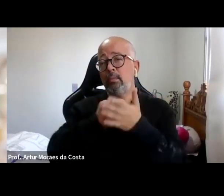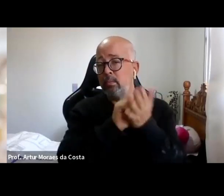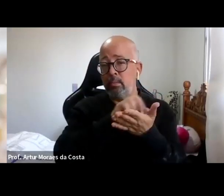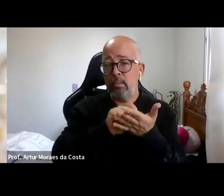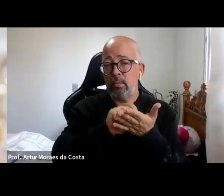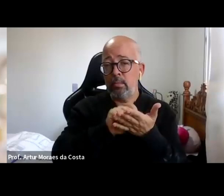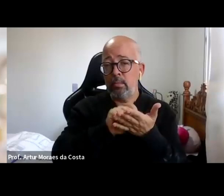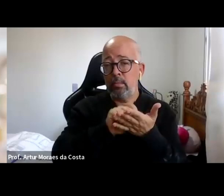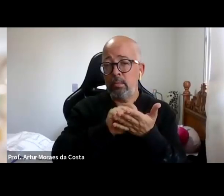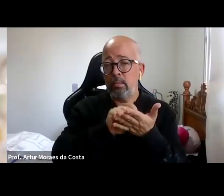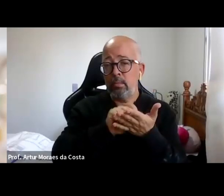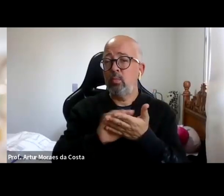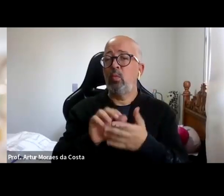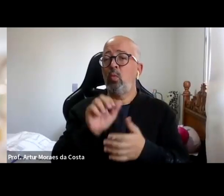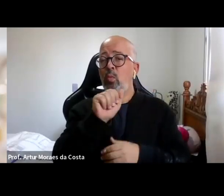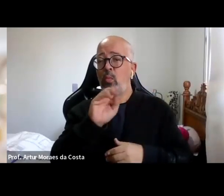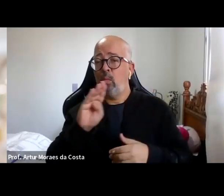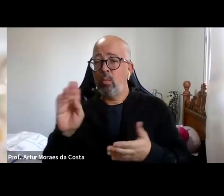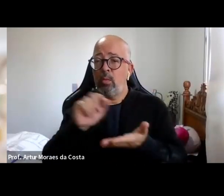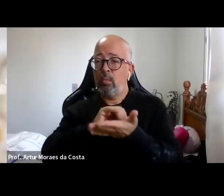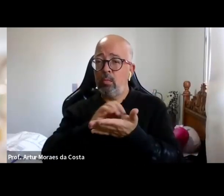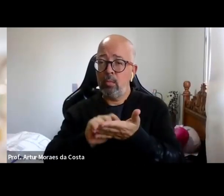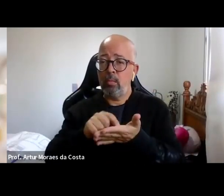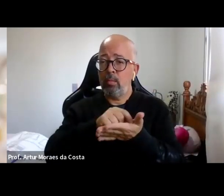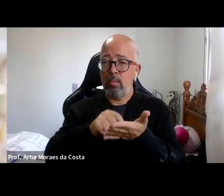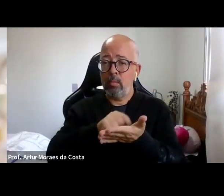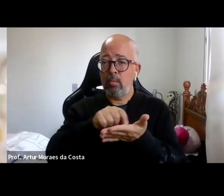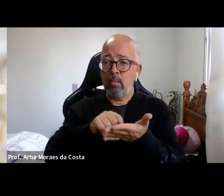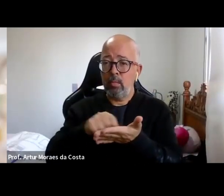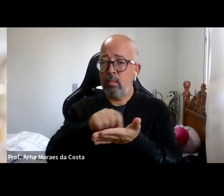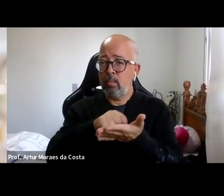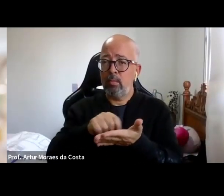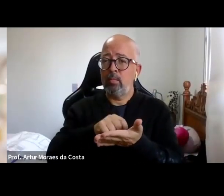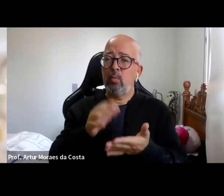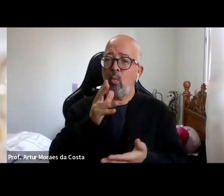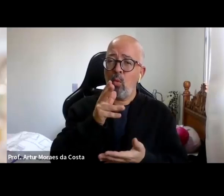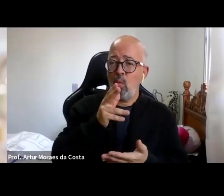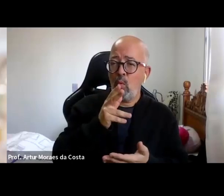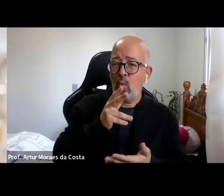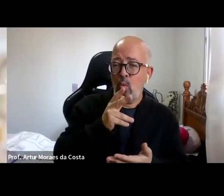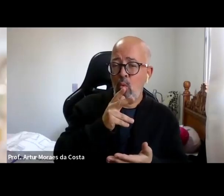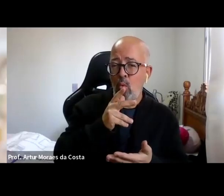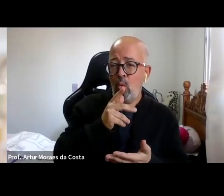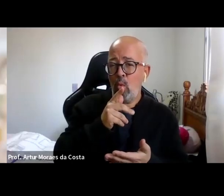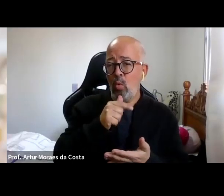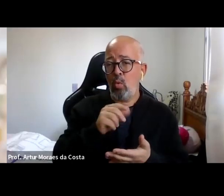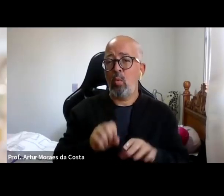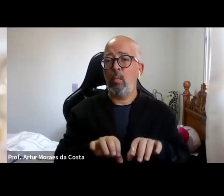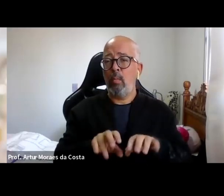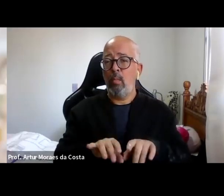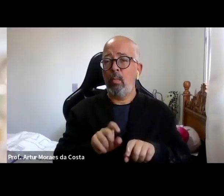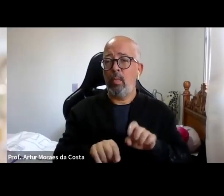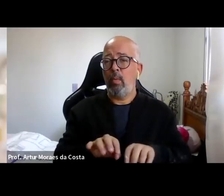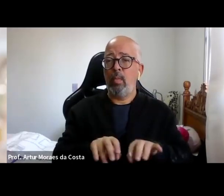escritura en la palma de la mano o escribo en una mágina en donde yo simplemente voy recibiendo la información en